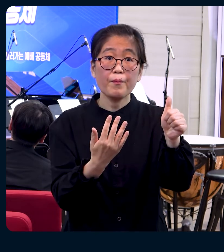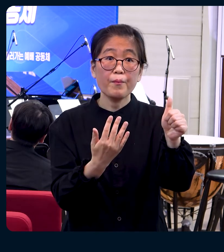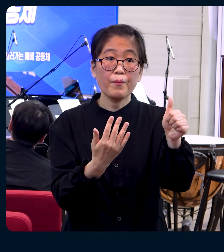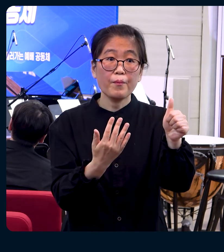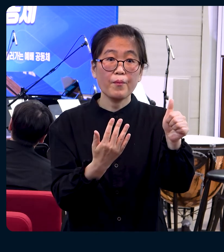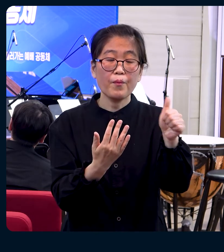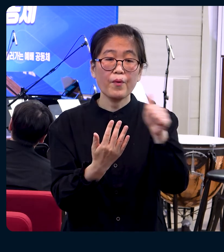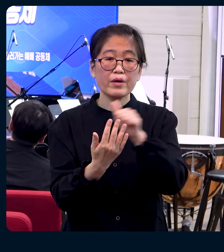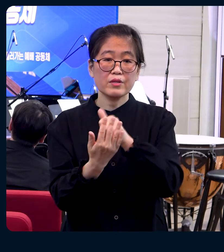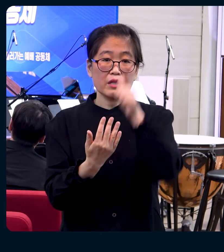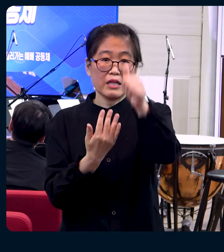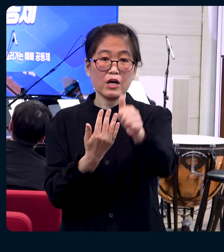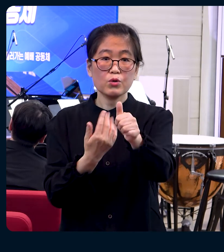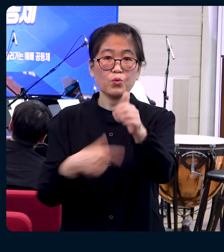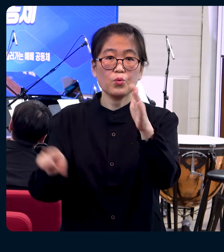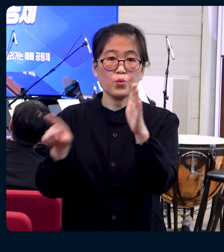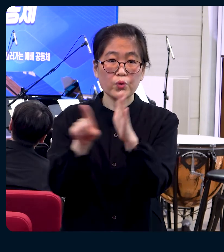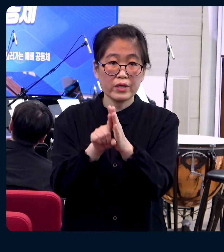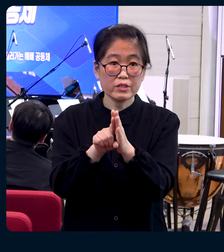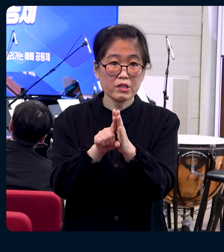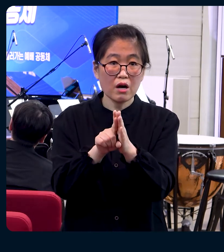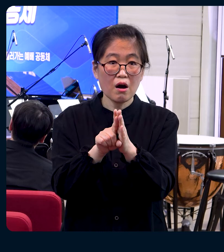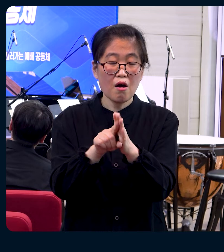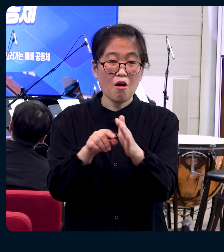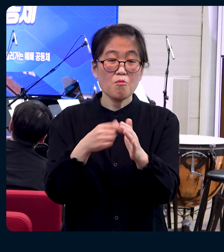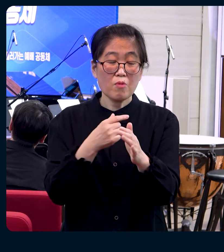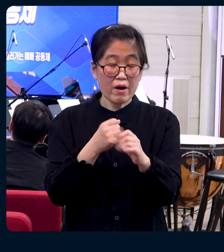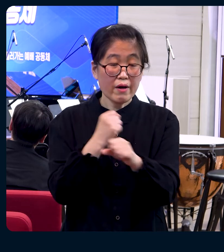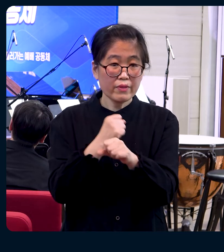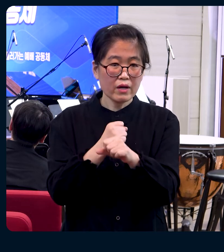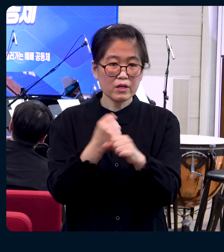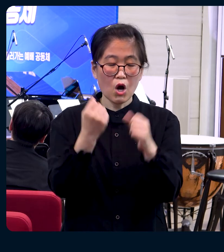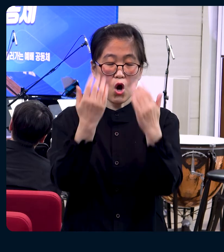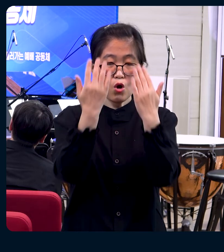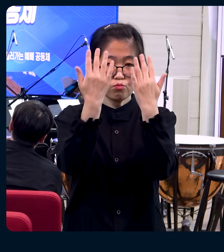감옥에서 나가려고 발버둥을 친 것입니까? 문이 열린 것입니까?